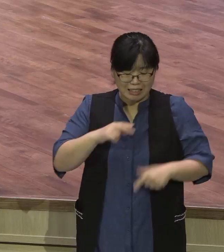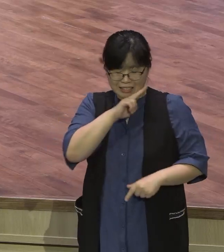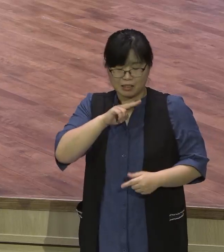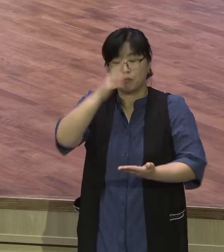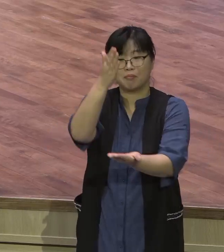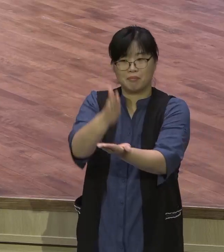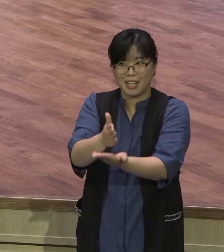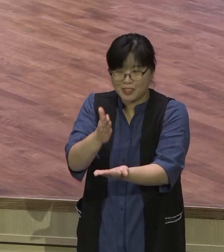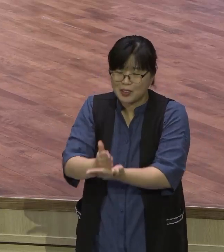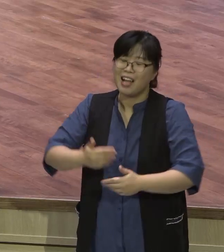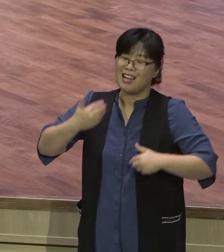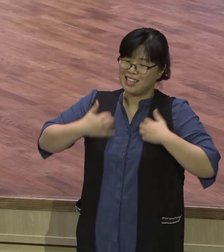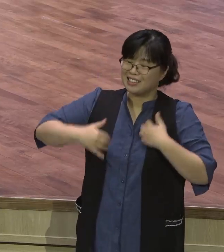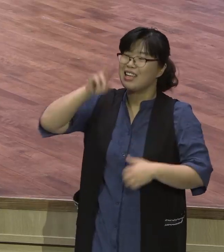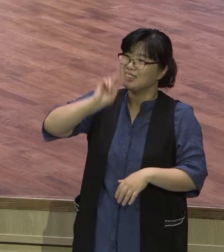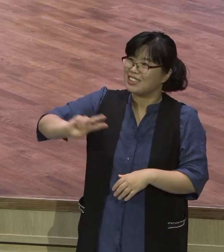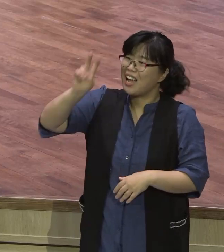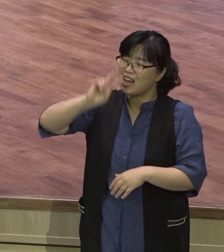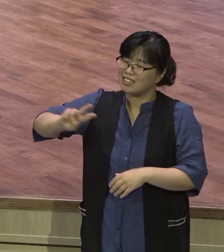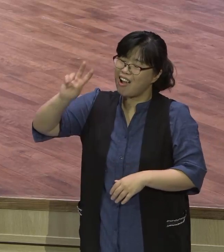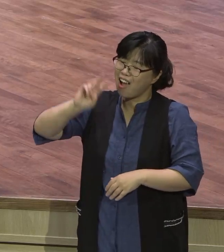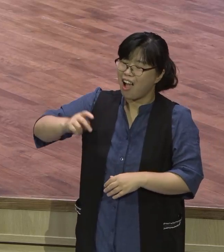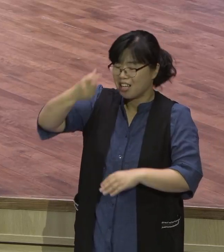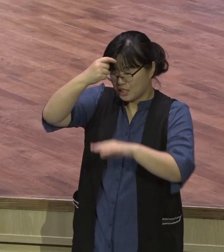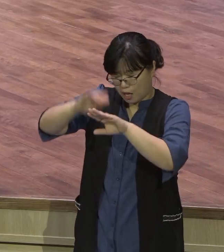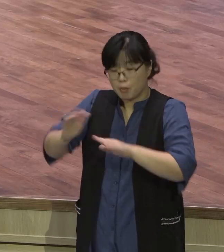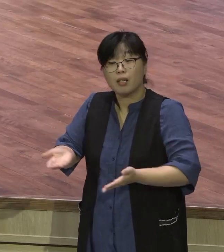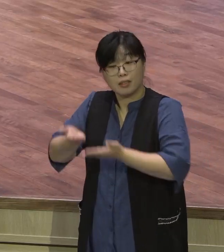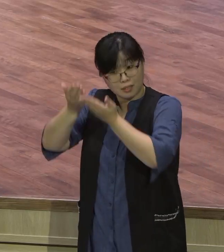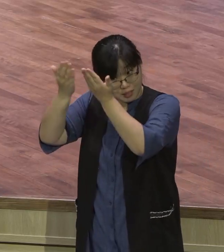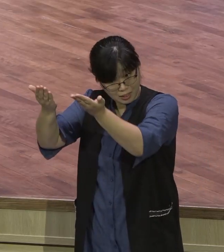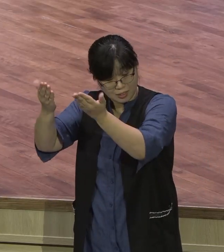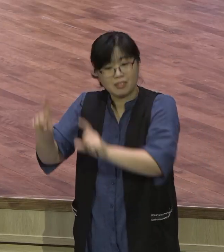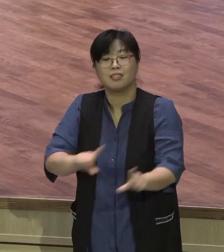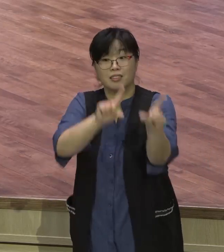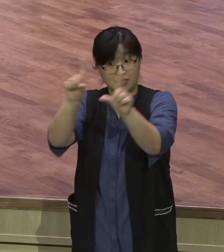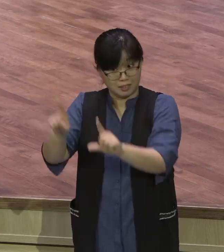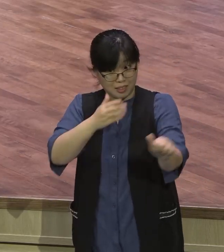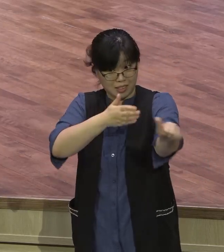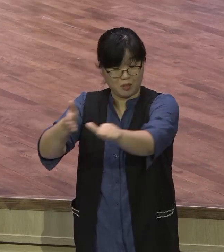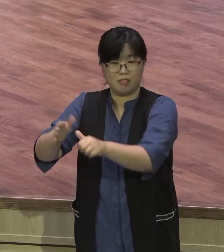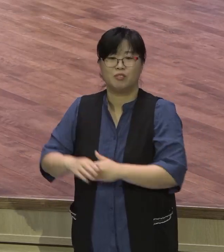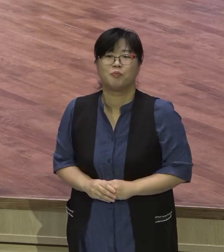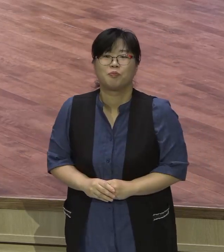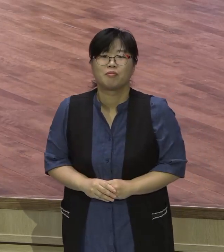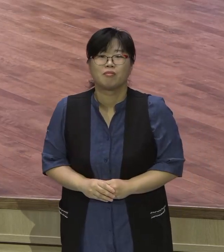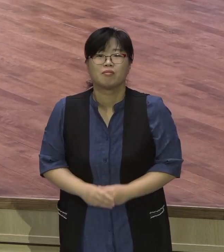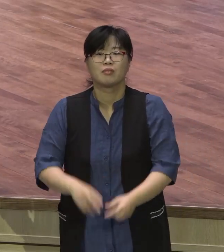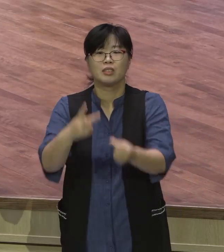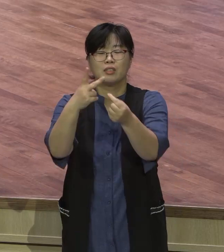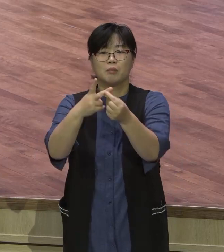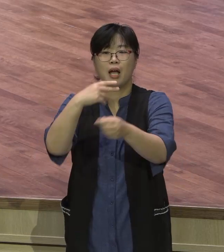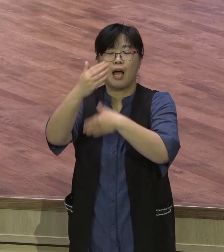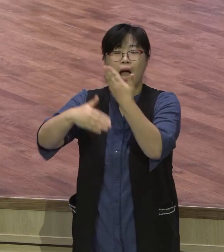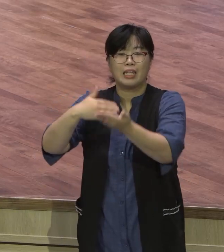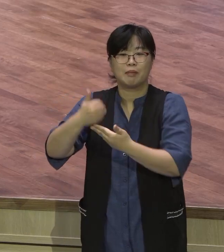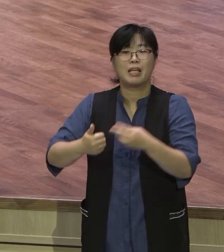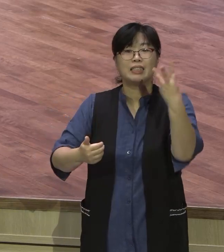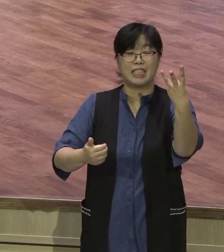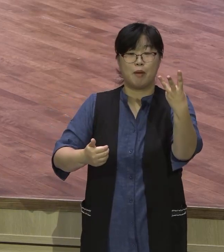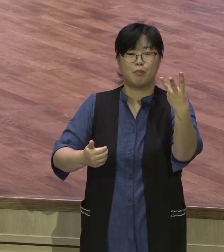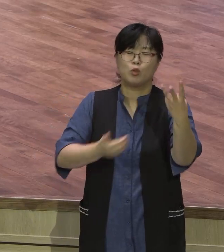사시기를 제목으로 지부합니다. 두 번째로 하나님의 삼중축복입니다. 24절로 26절 봅니다.